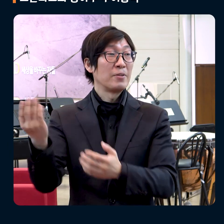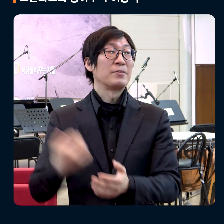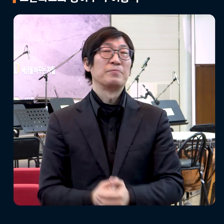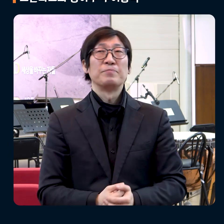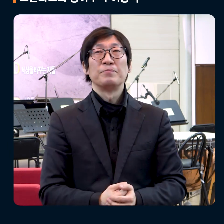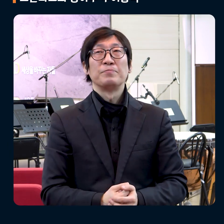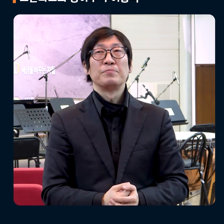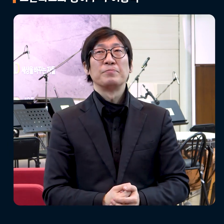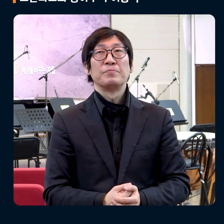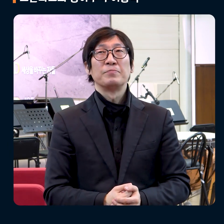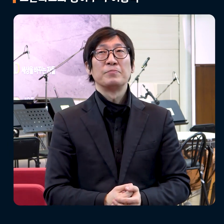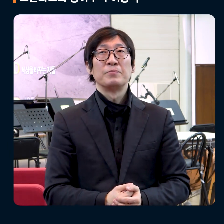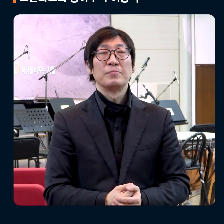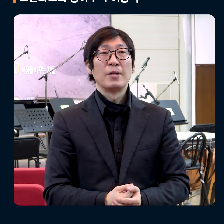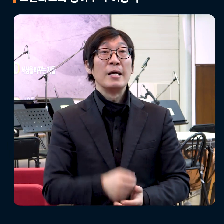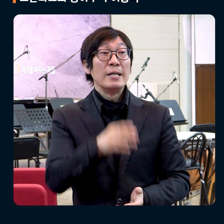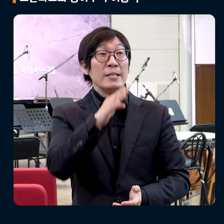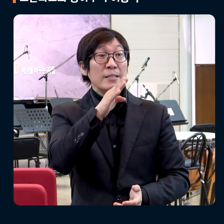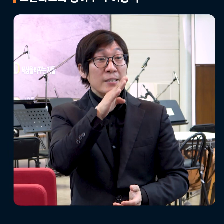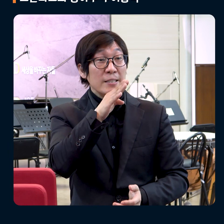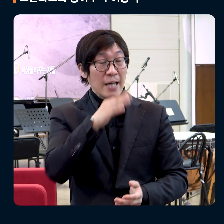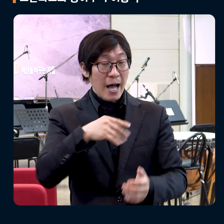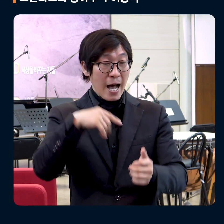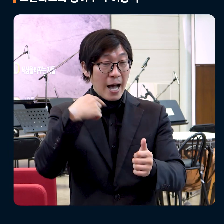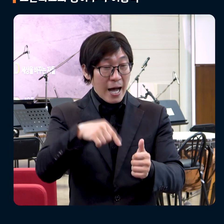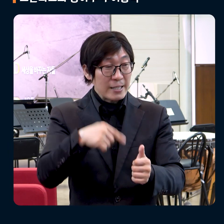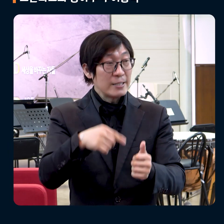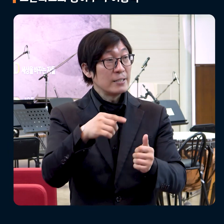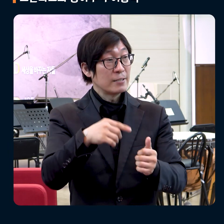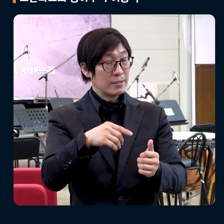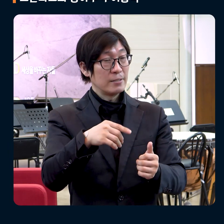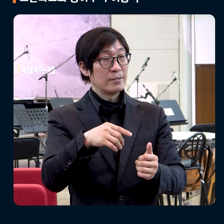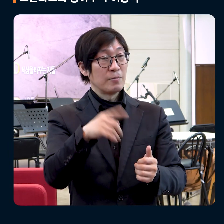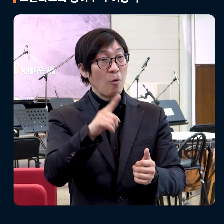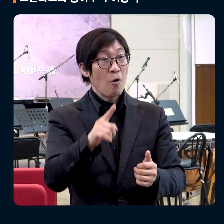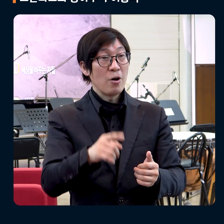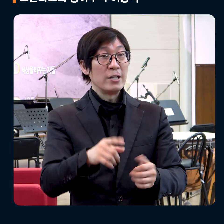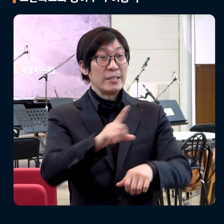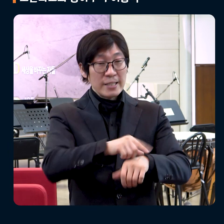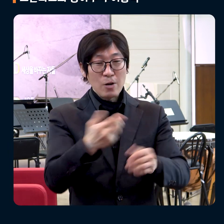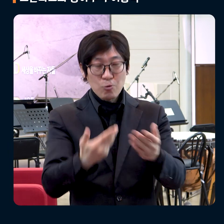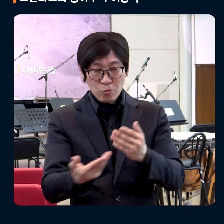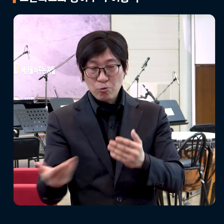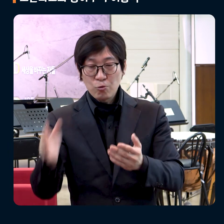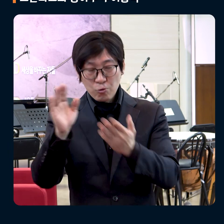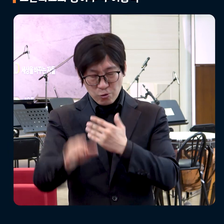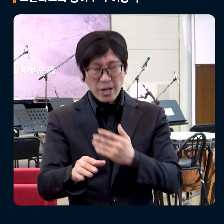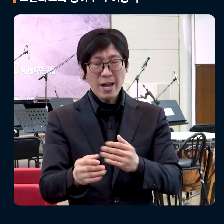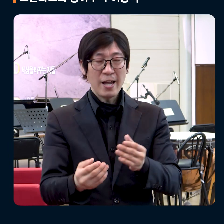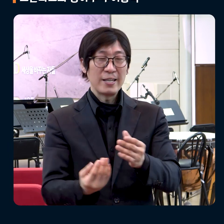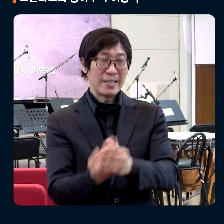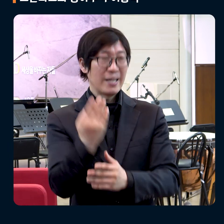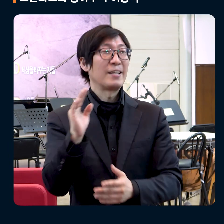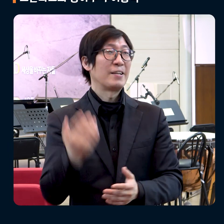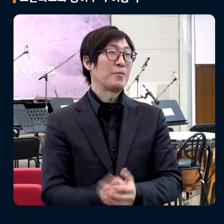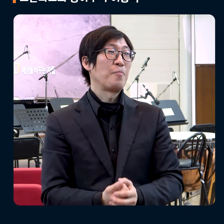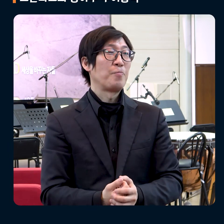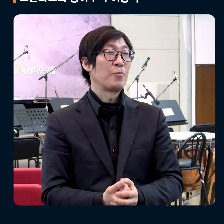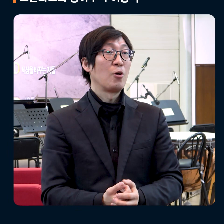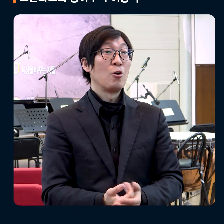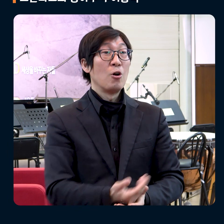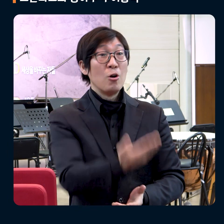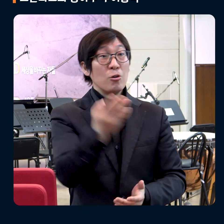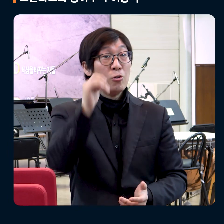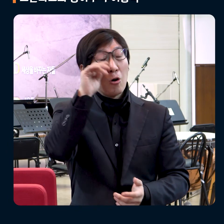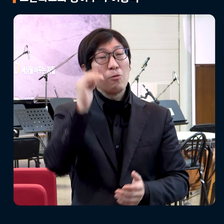여러분, 진짜 가르침은요, 최선을 다하고 나중에 싹이 나는 거예요. 여기 우리 권사님들도 계시고, 멋진